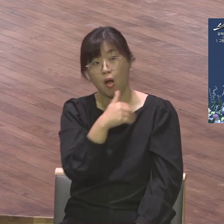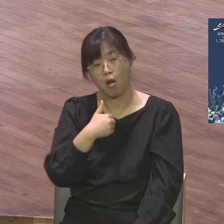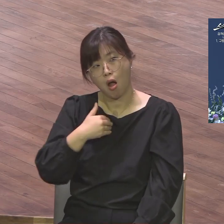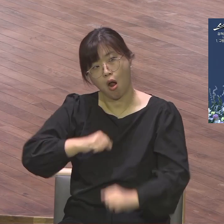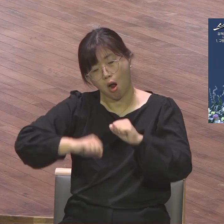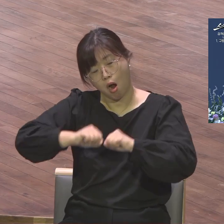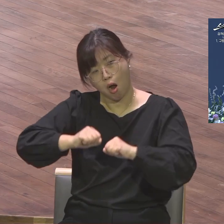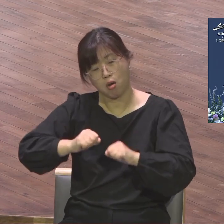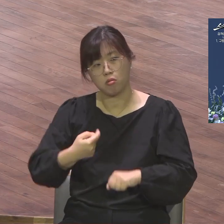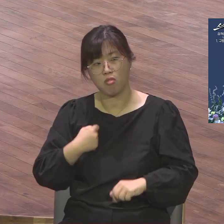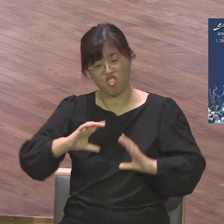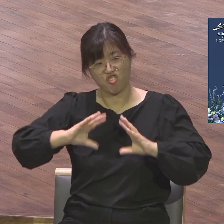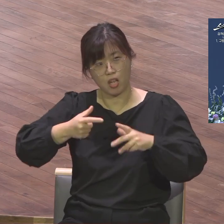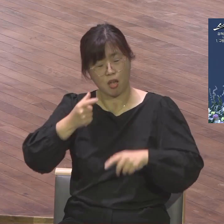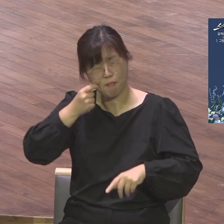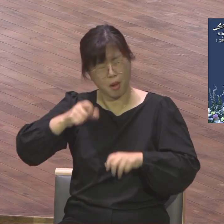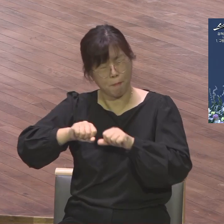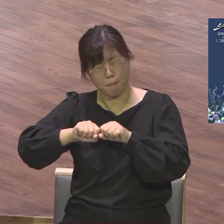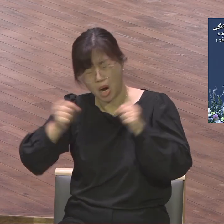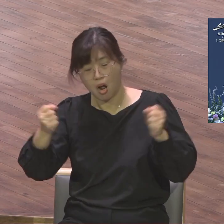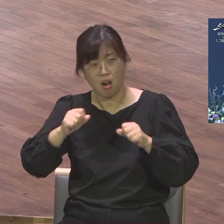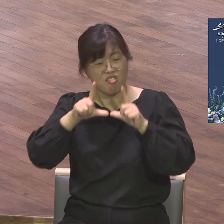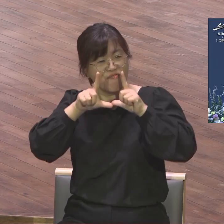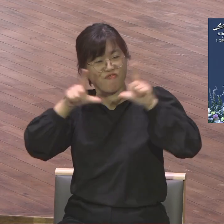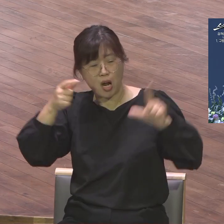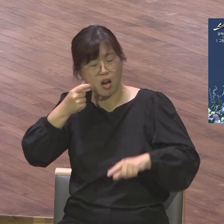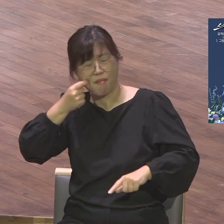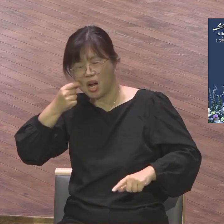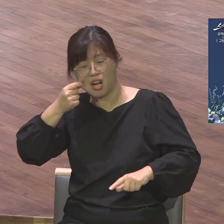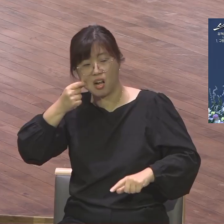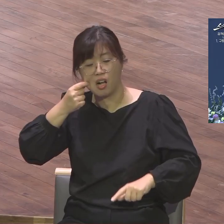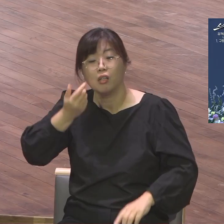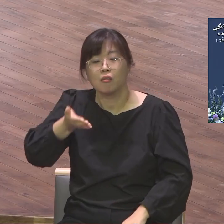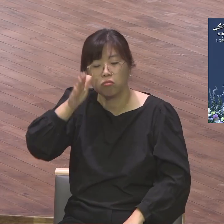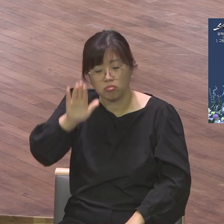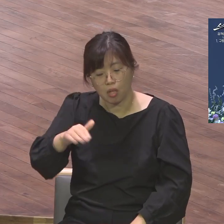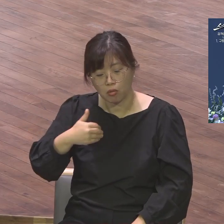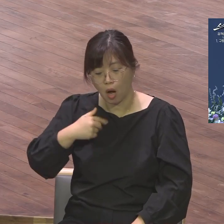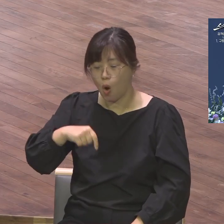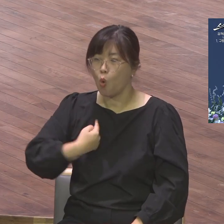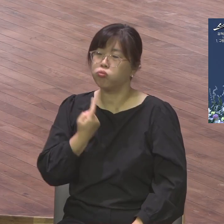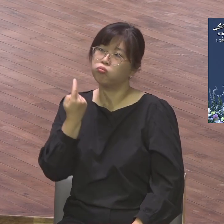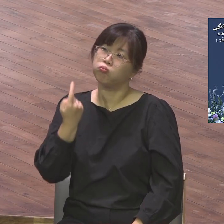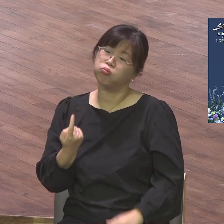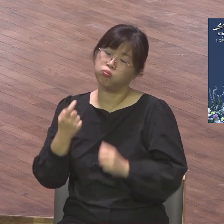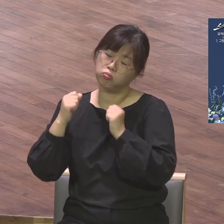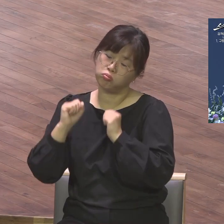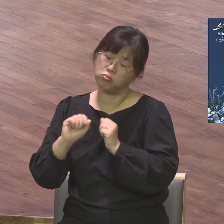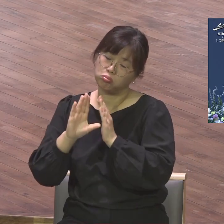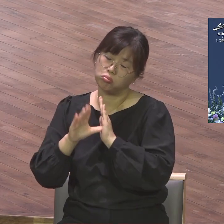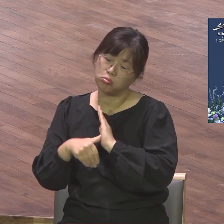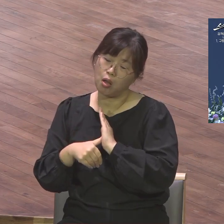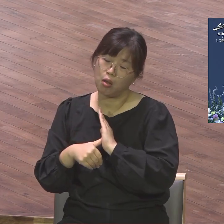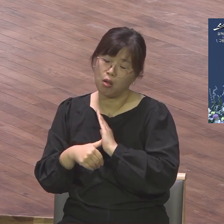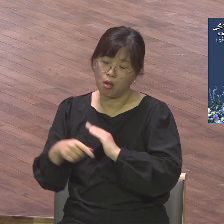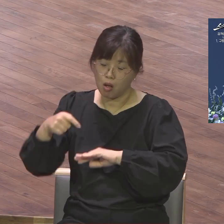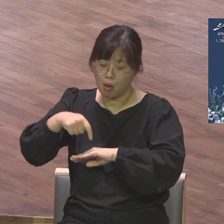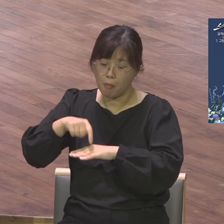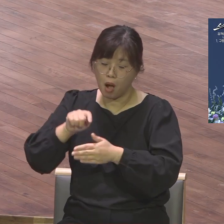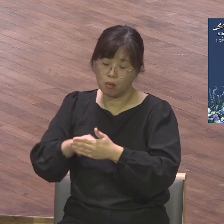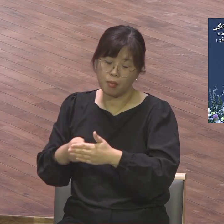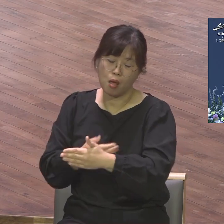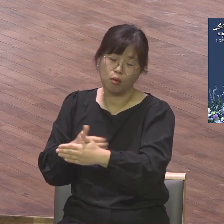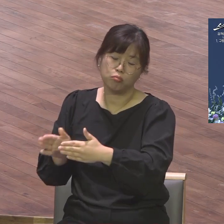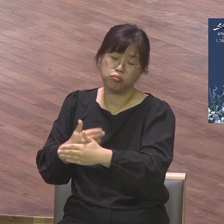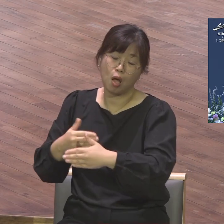돈 많이 벌고 그렇게 유명한 그렇게 그냥 미치도록 따르는 그 많은 팬들 앞에서도